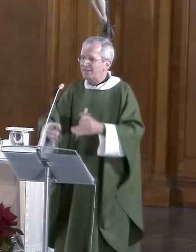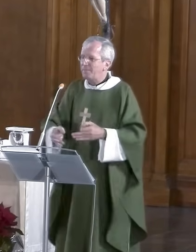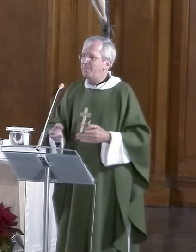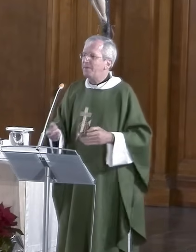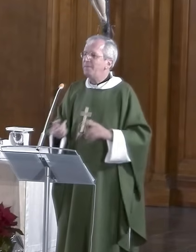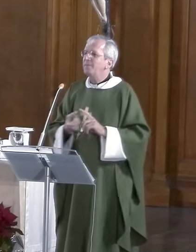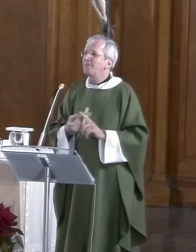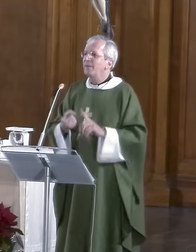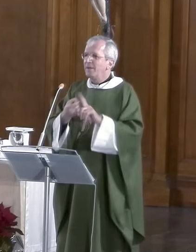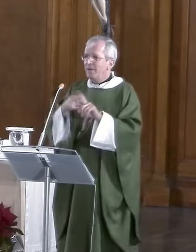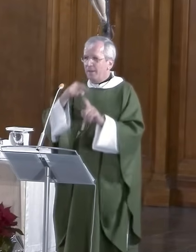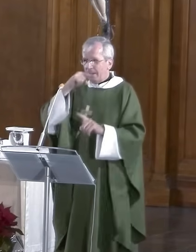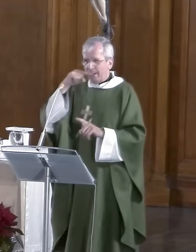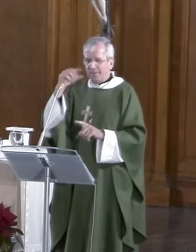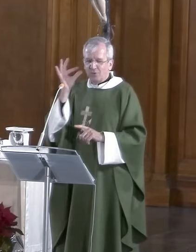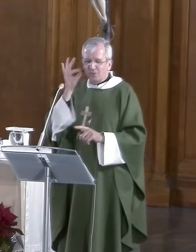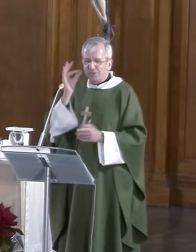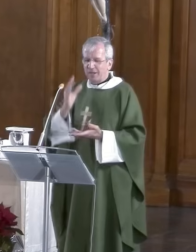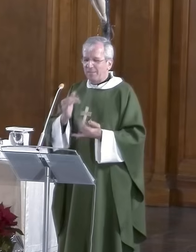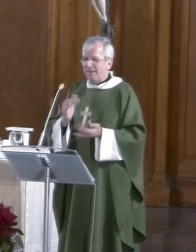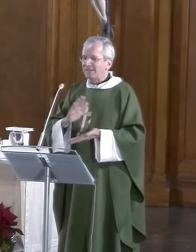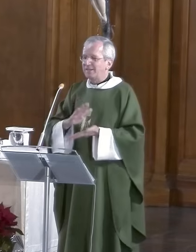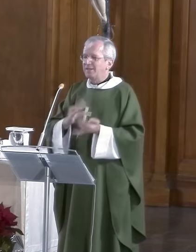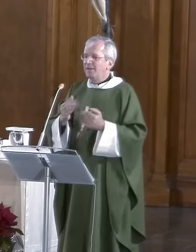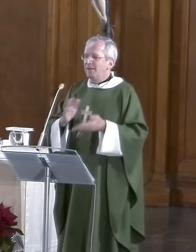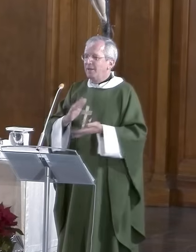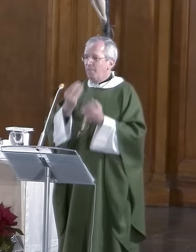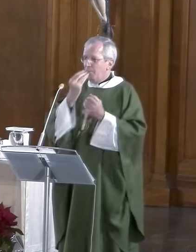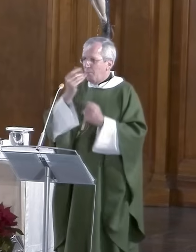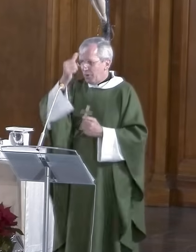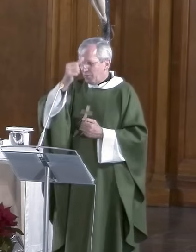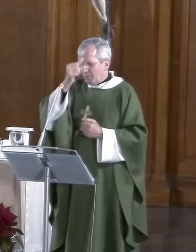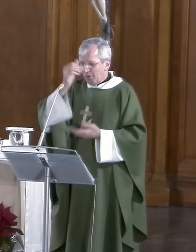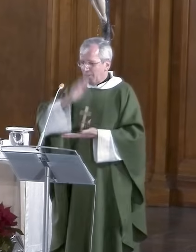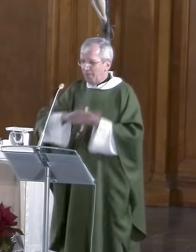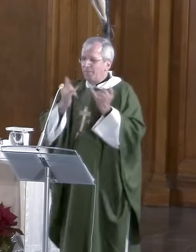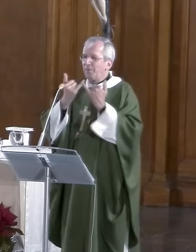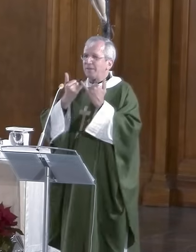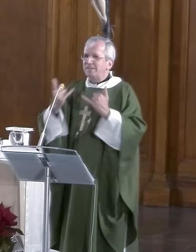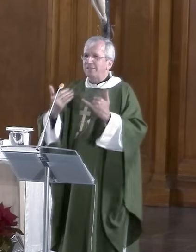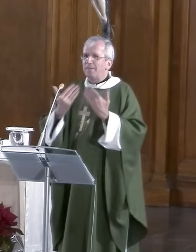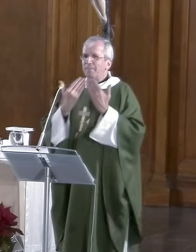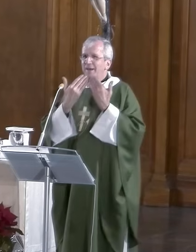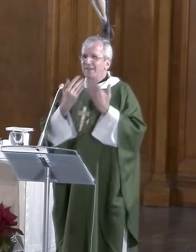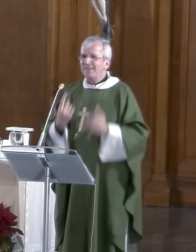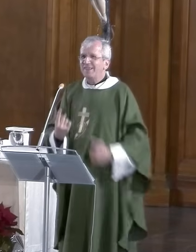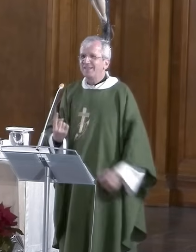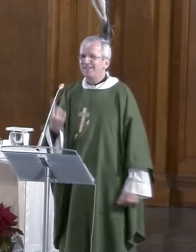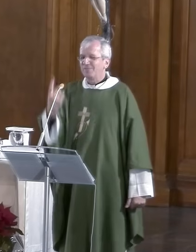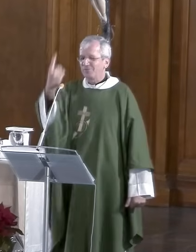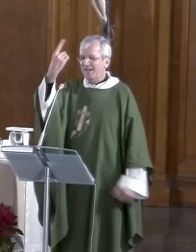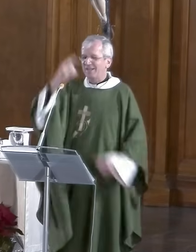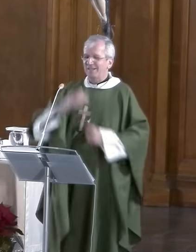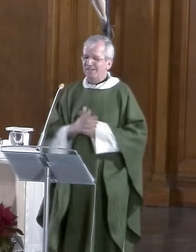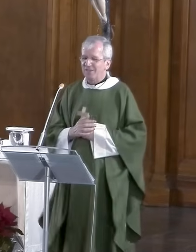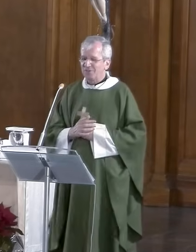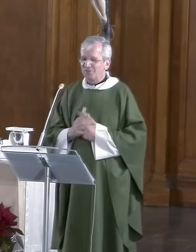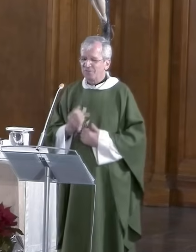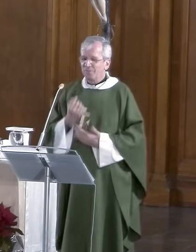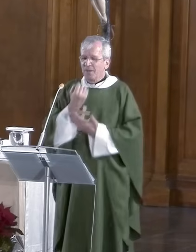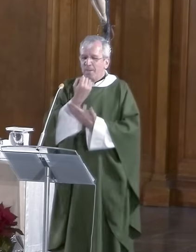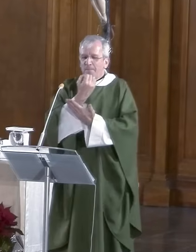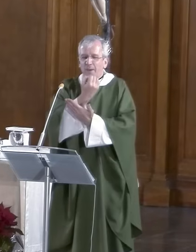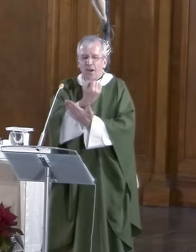acompañe siempre. Hermanos y hermanas, buen domingo. ¿Podéis ir en paz? Damos gracias a